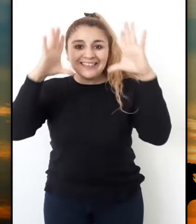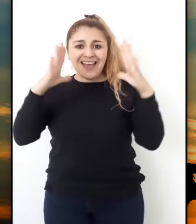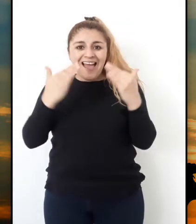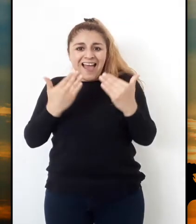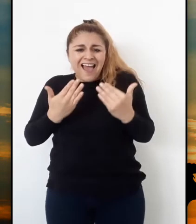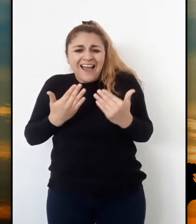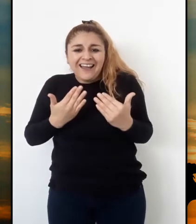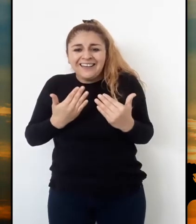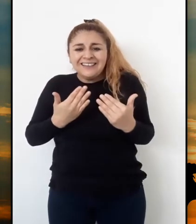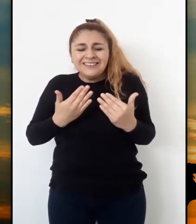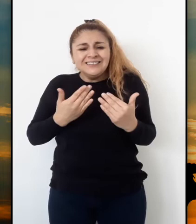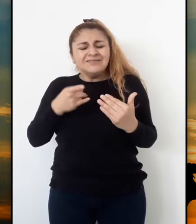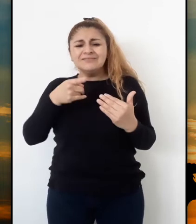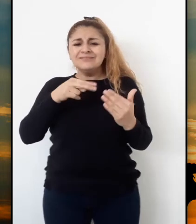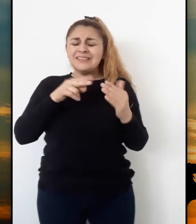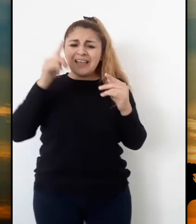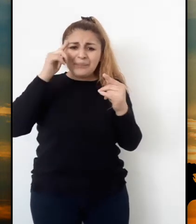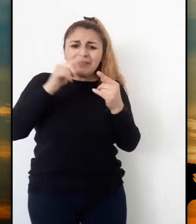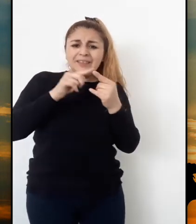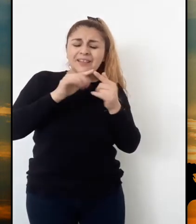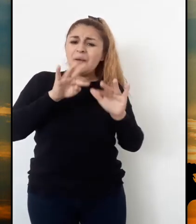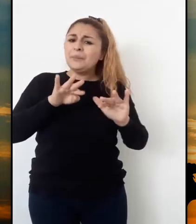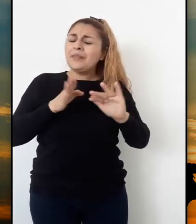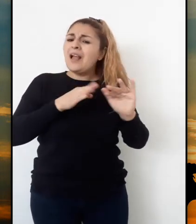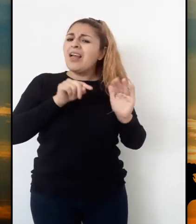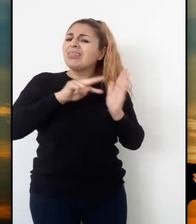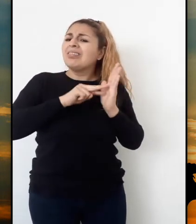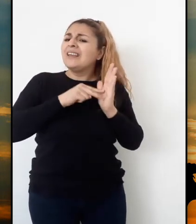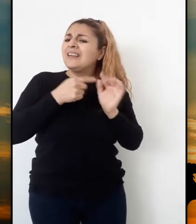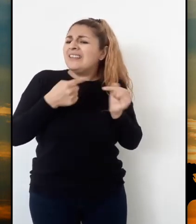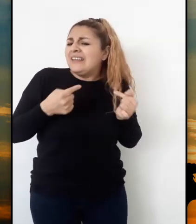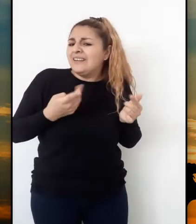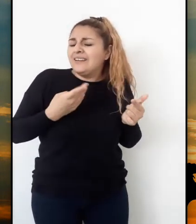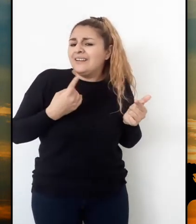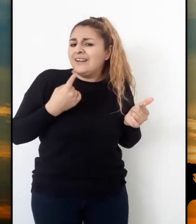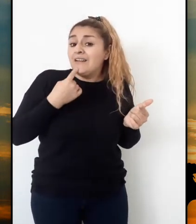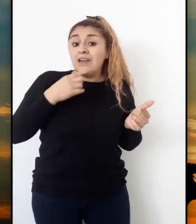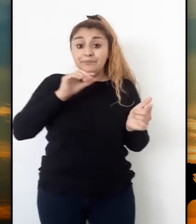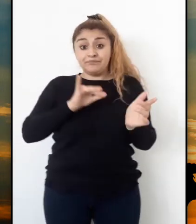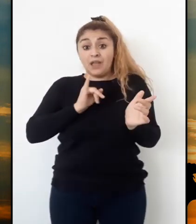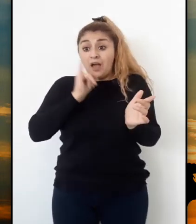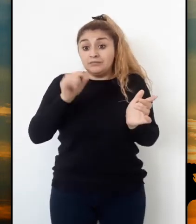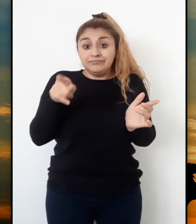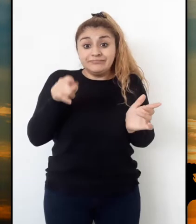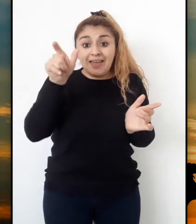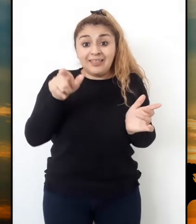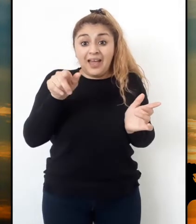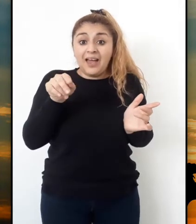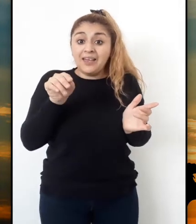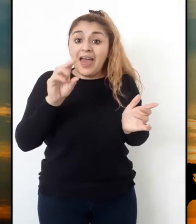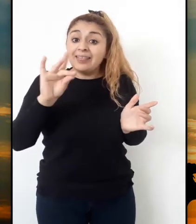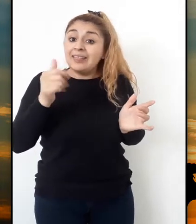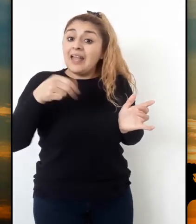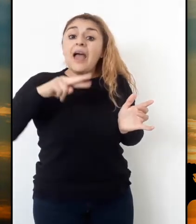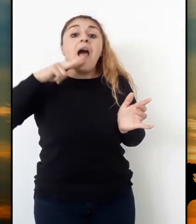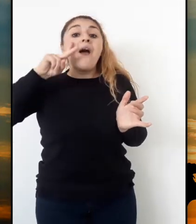quiere decirnos. Qu'il y a deux sortes de personnes. Que hay dos tipos de personas. Il y a des personnes qui cherchent le bonheur et le réclament. Que